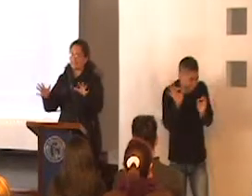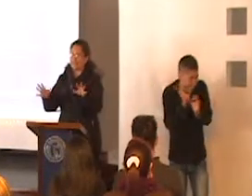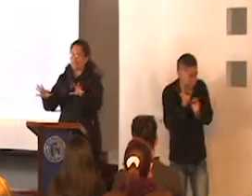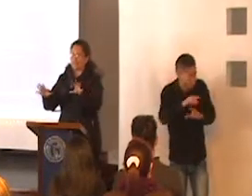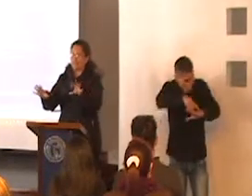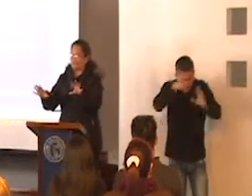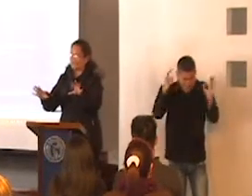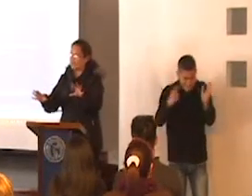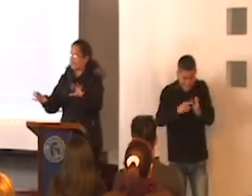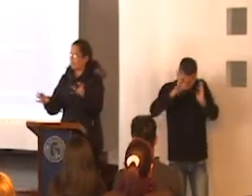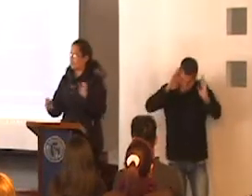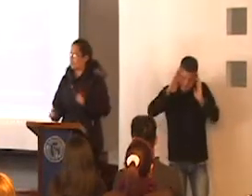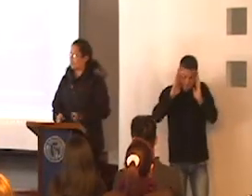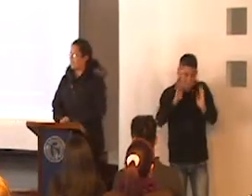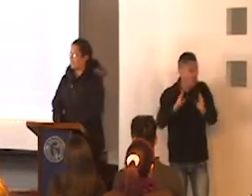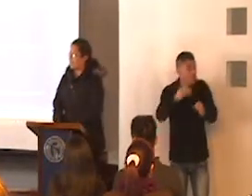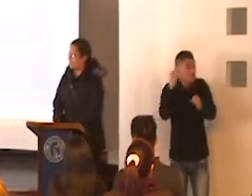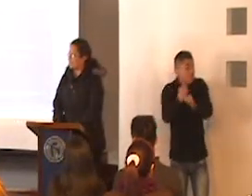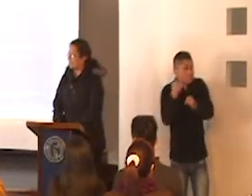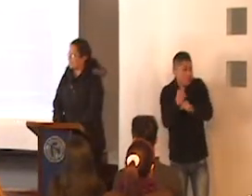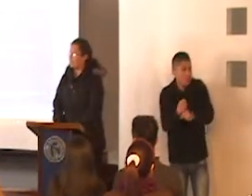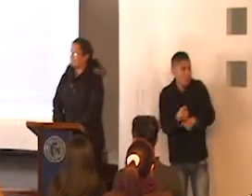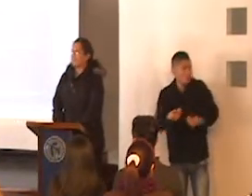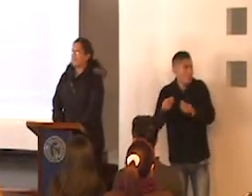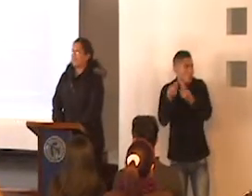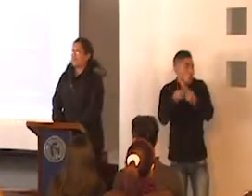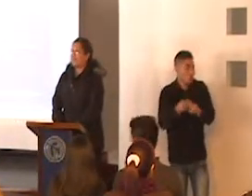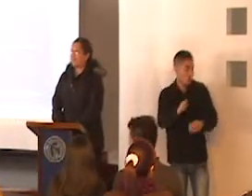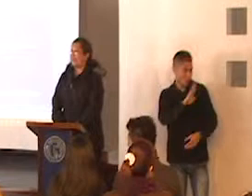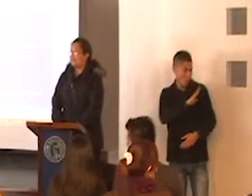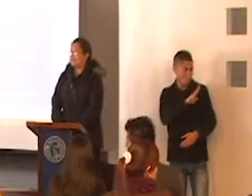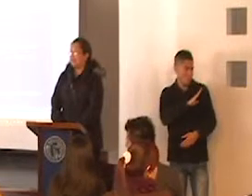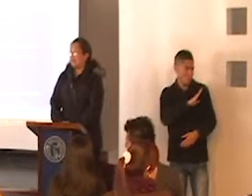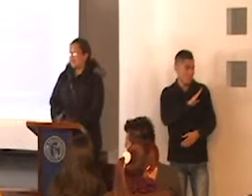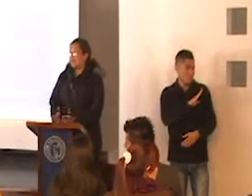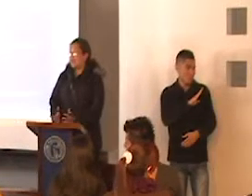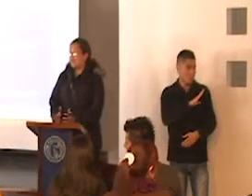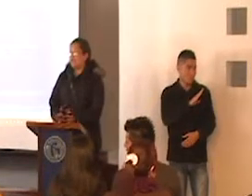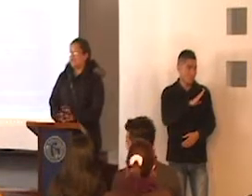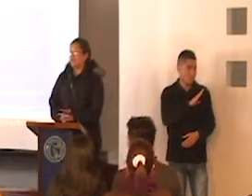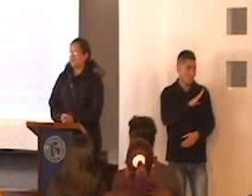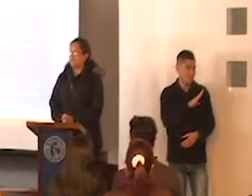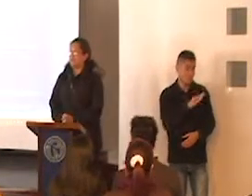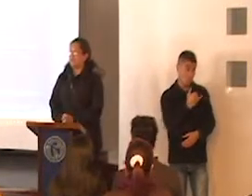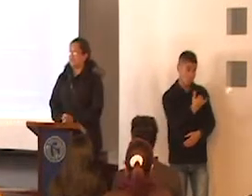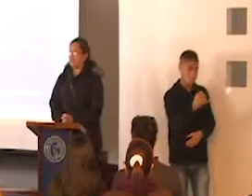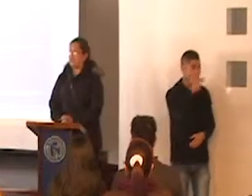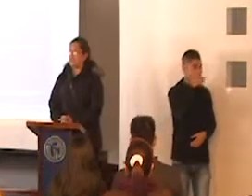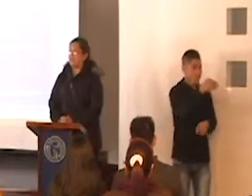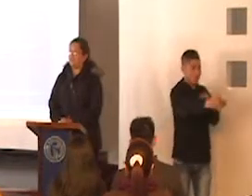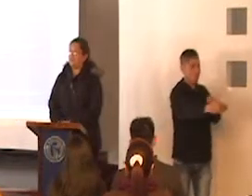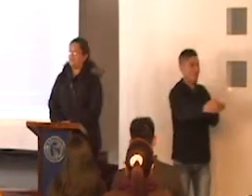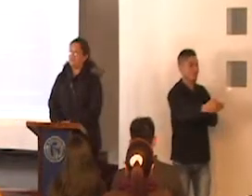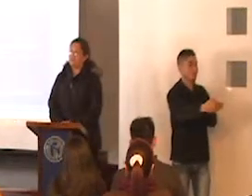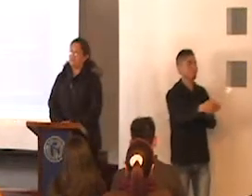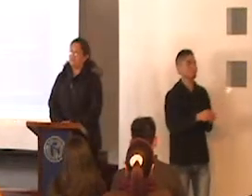Ya estamos ya trabajando ahí con los compañeros de bachillerato. Recién, por ejemplo, hay un niño de